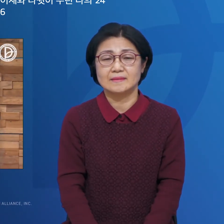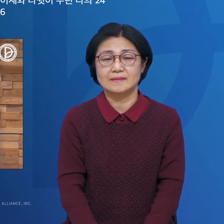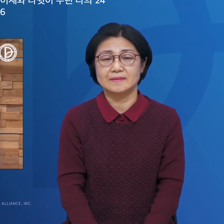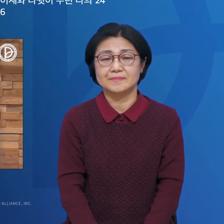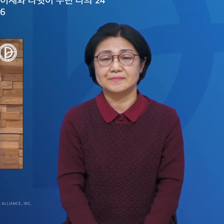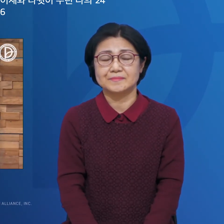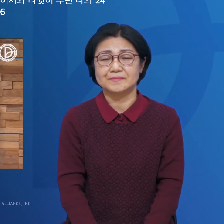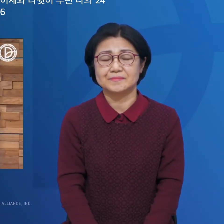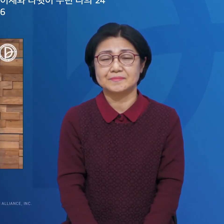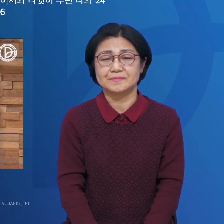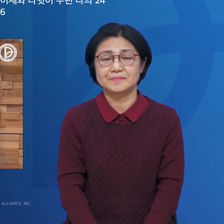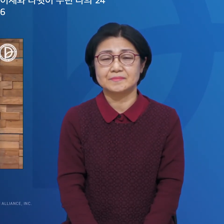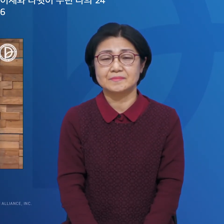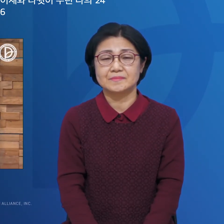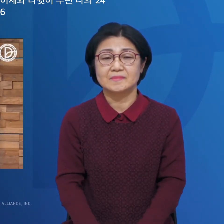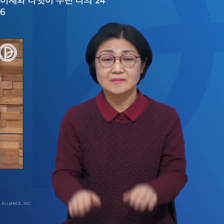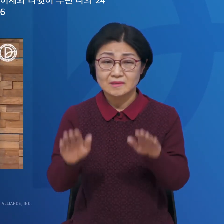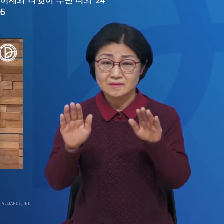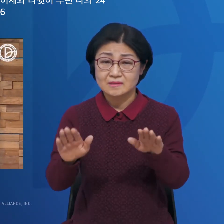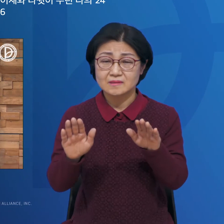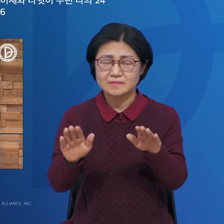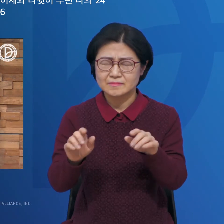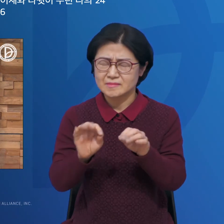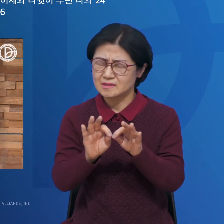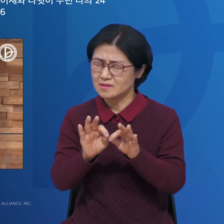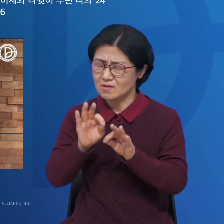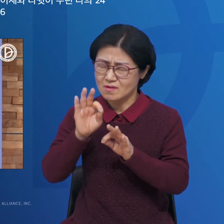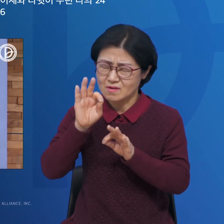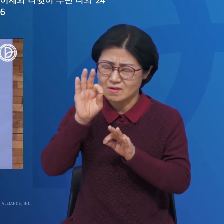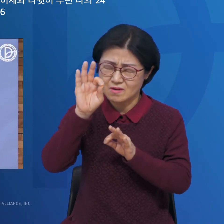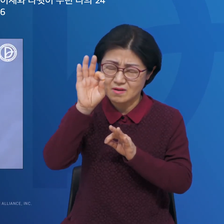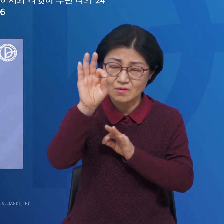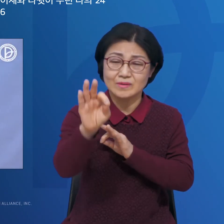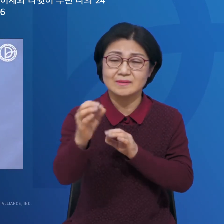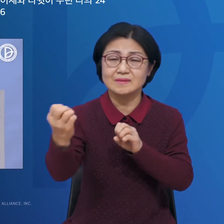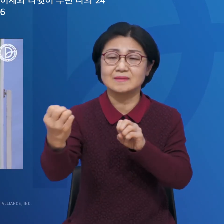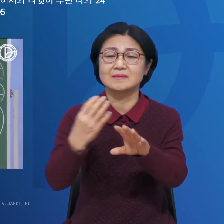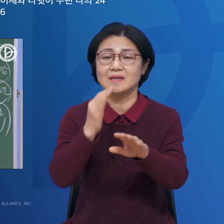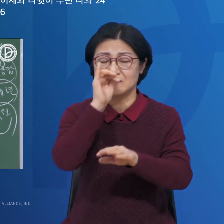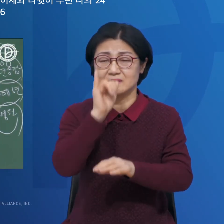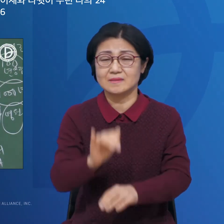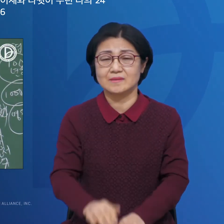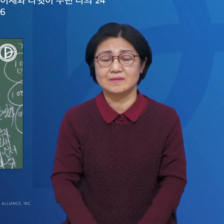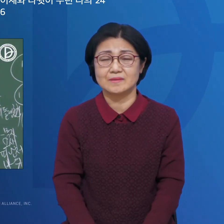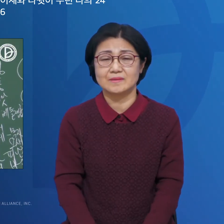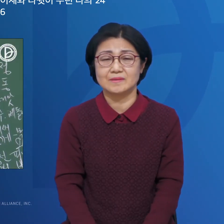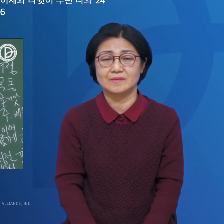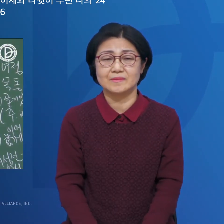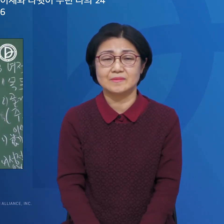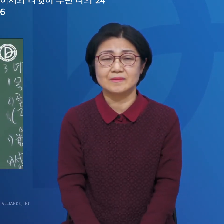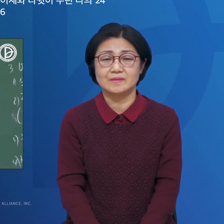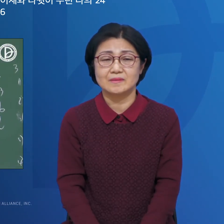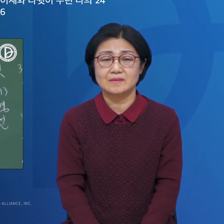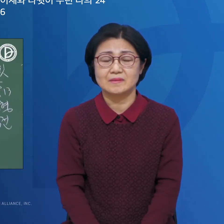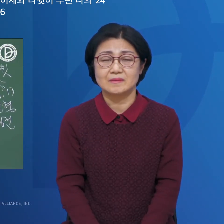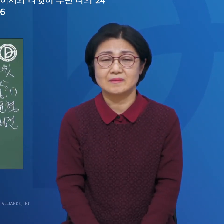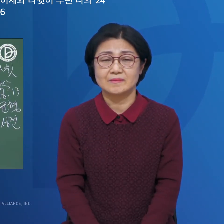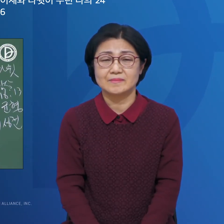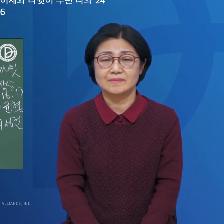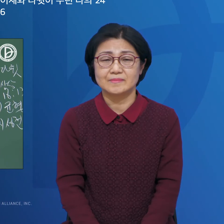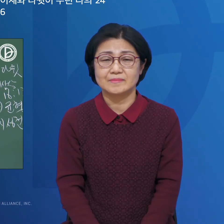지금도 역사, 영원이라는 응답 붙잡았어요. And then also the answer of eternity that is still taking place today. 이것 가지고 이번